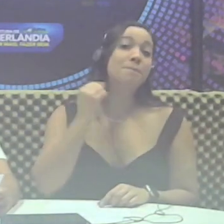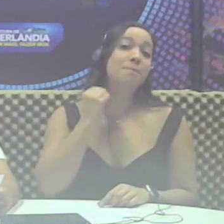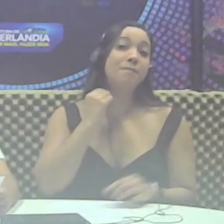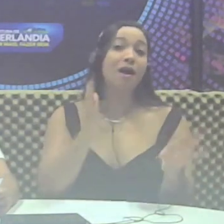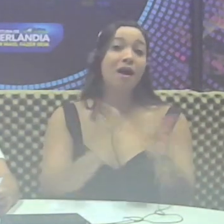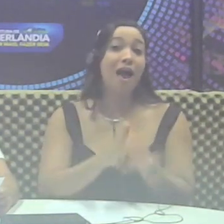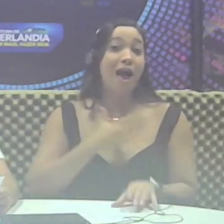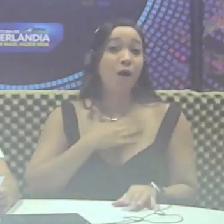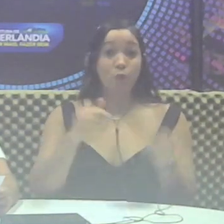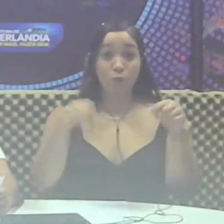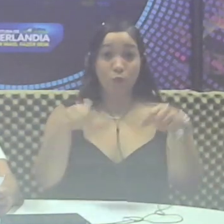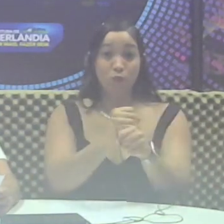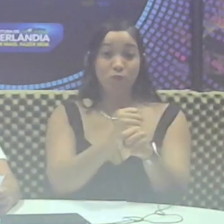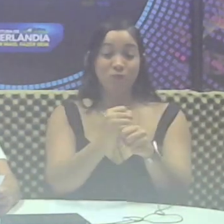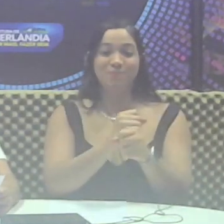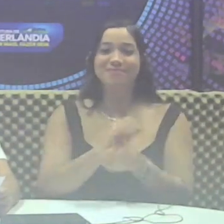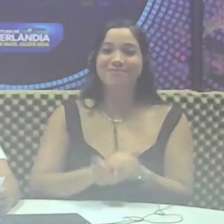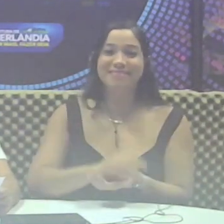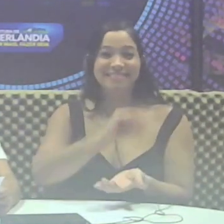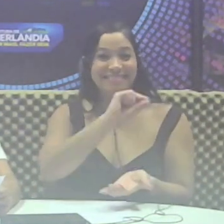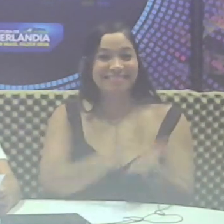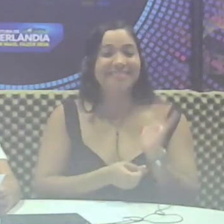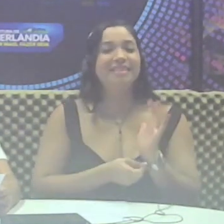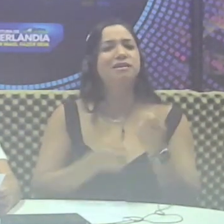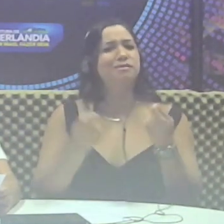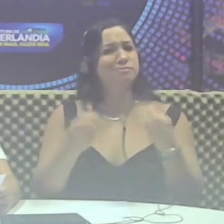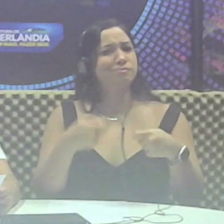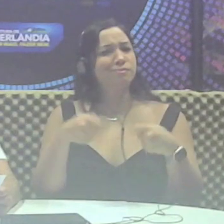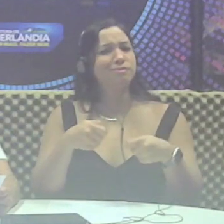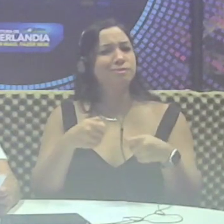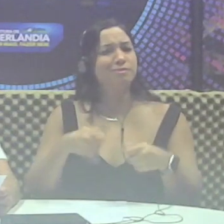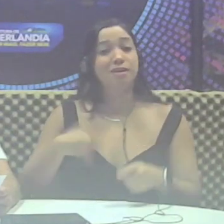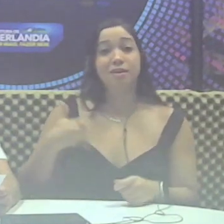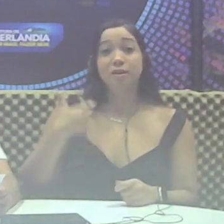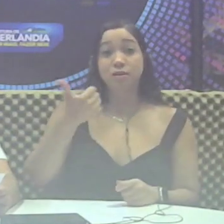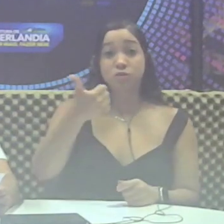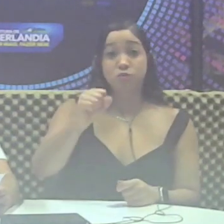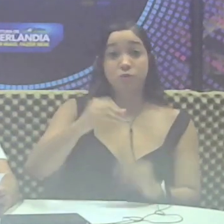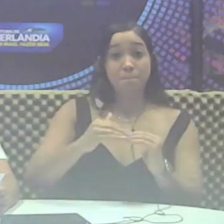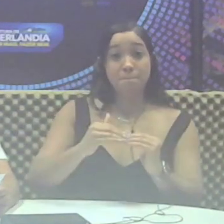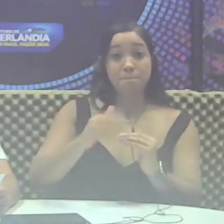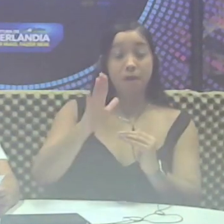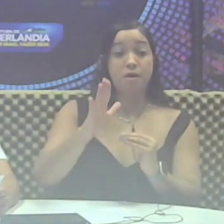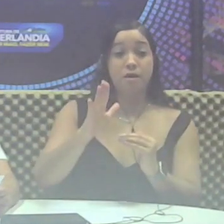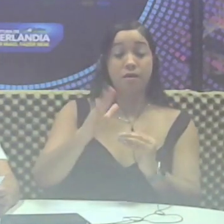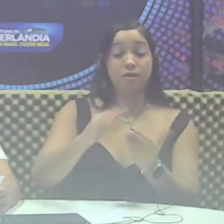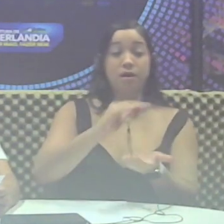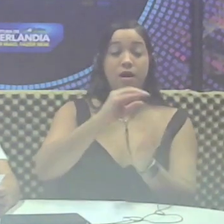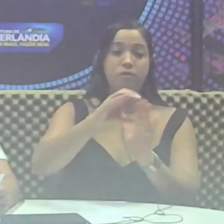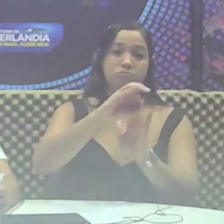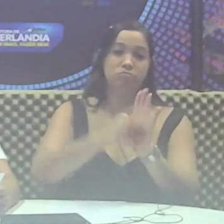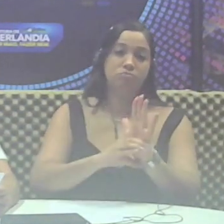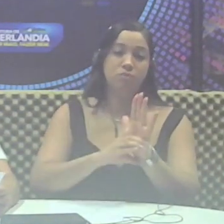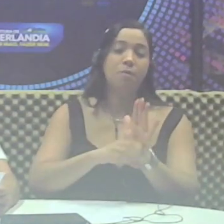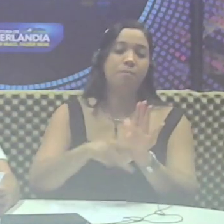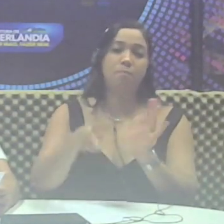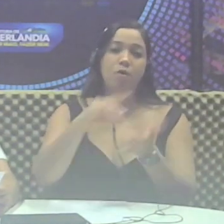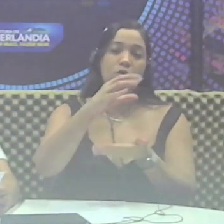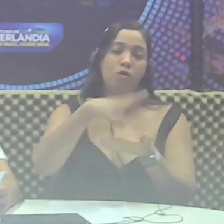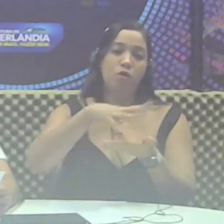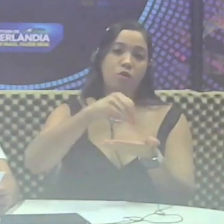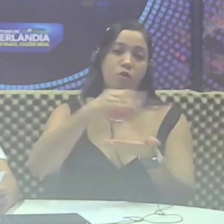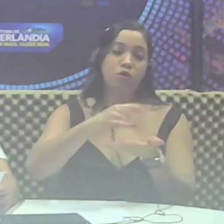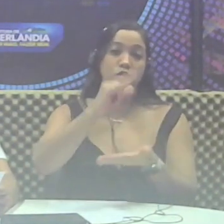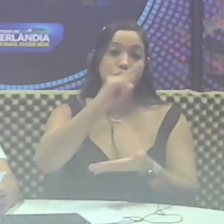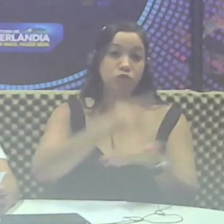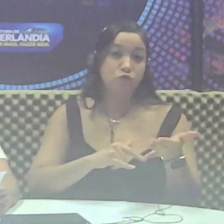e agosto deste ano. Para inscrição, é necessário ter mais de 18 anos de idade, enviar cópias de documentação de